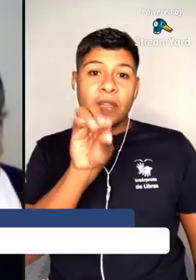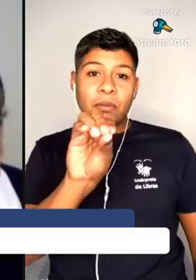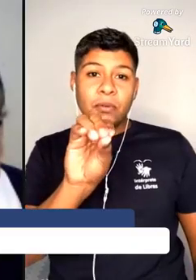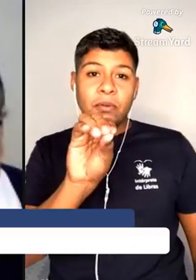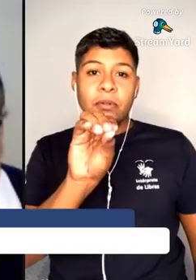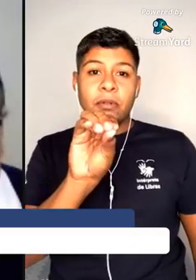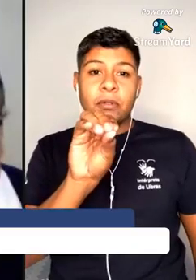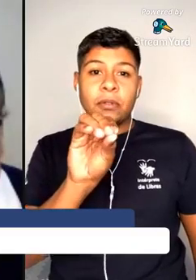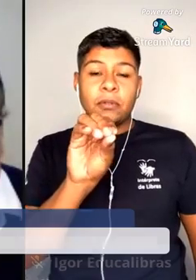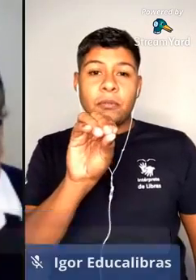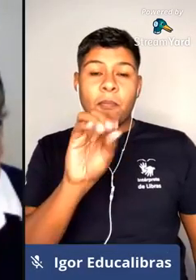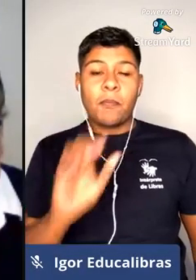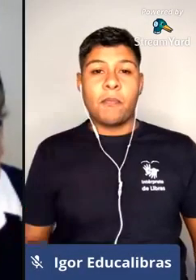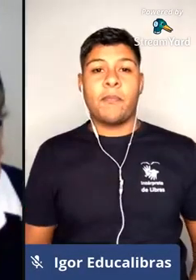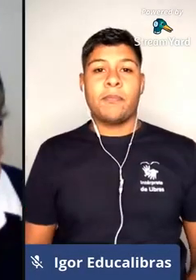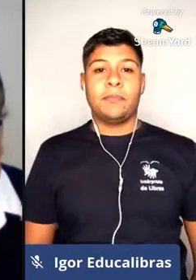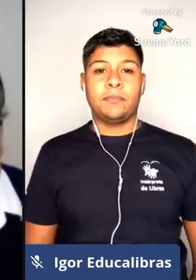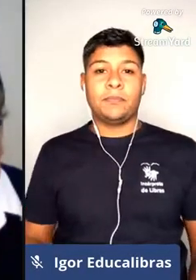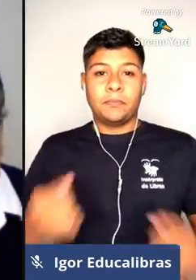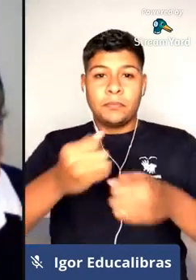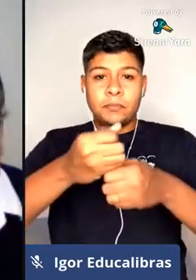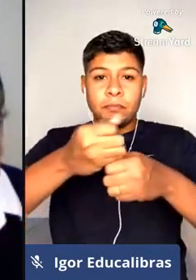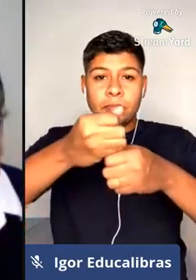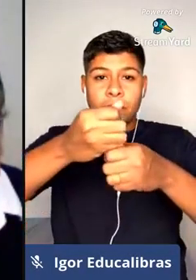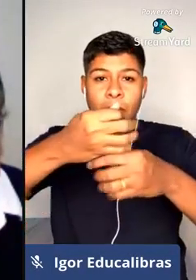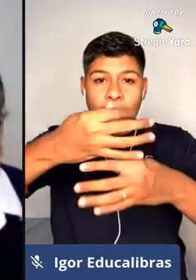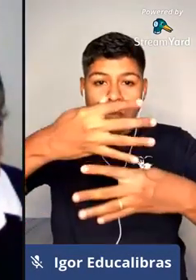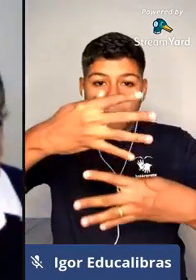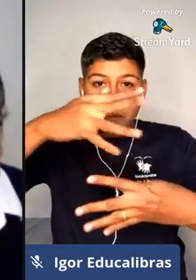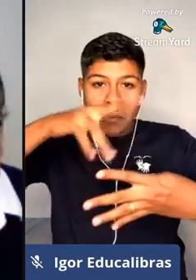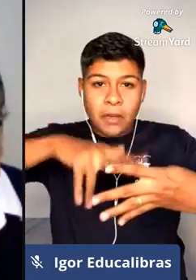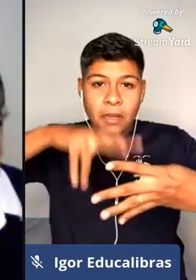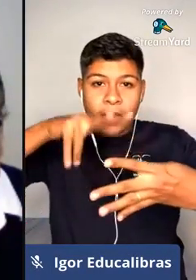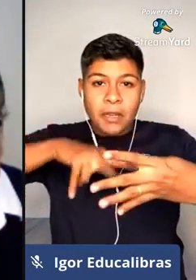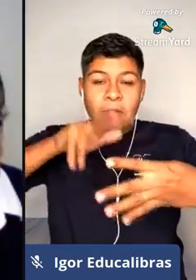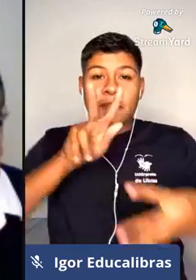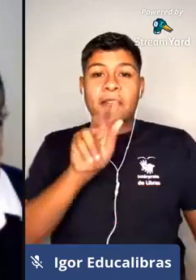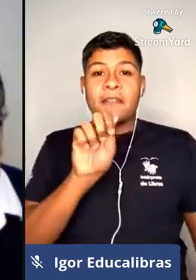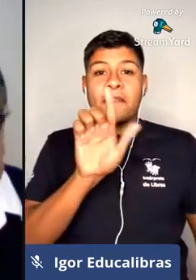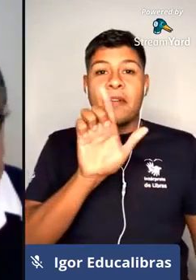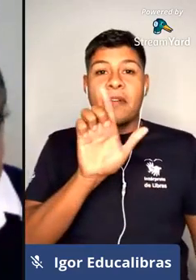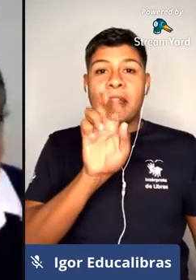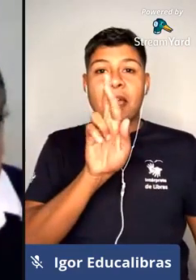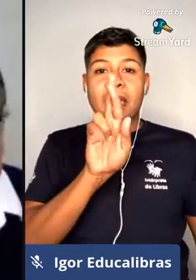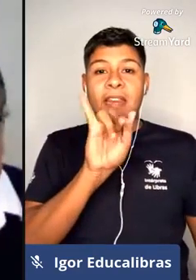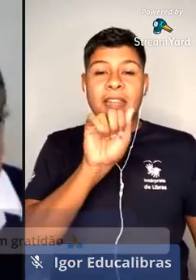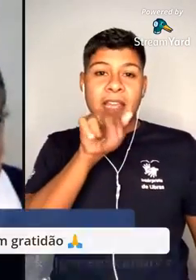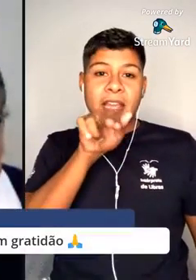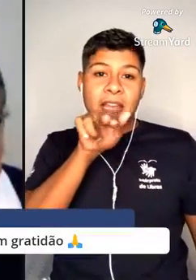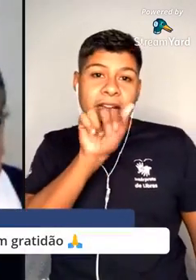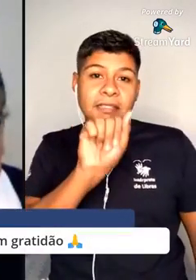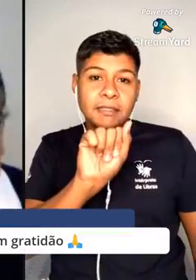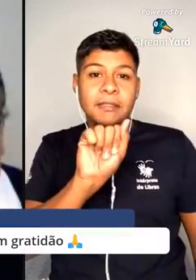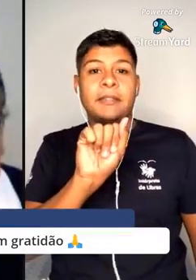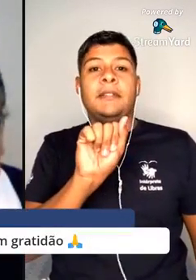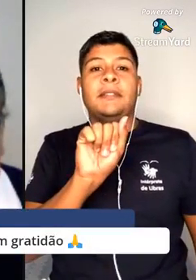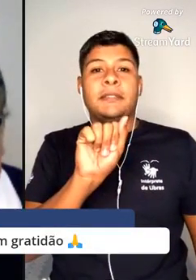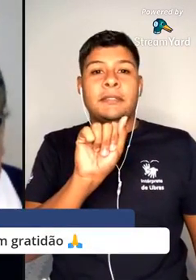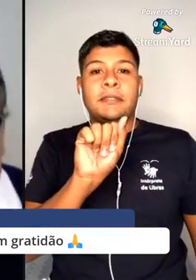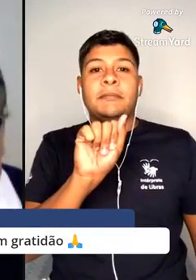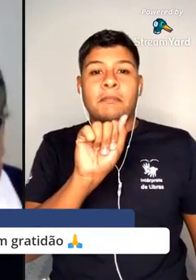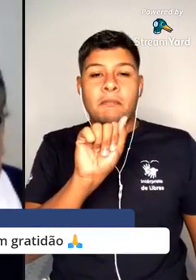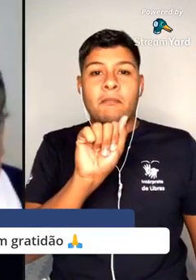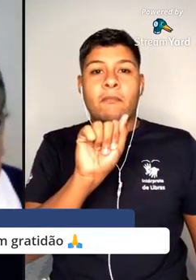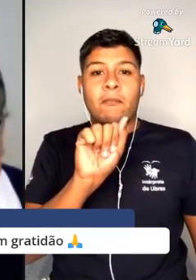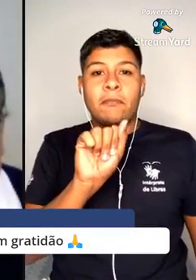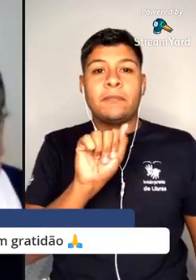favor. Vai descendo. A Valeriana Alves. Valeriana, olha só.